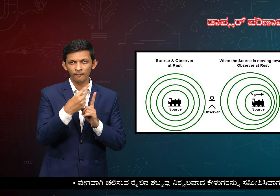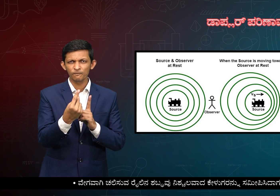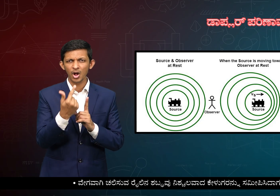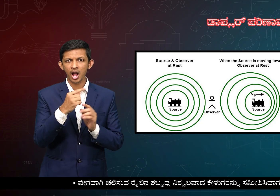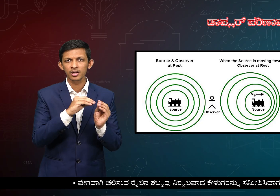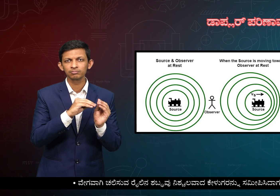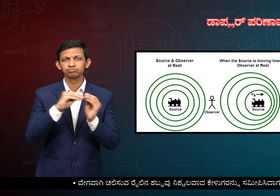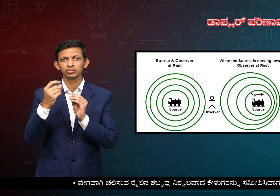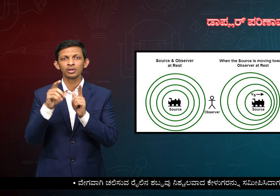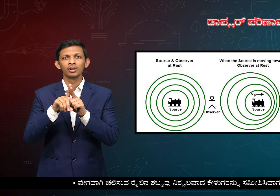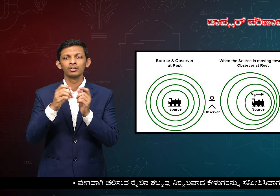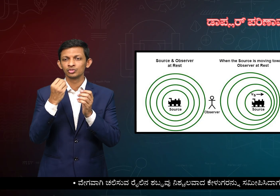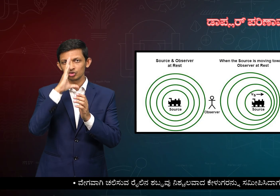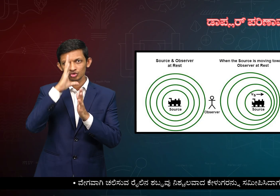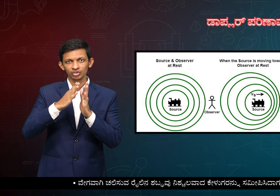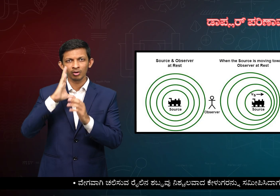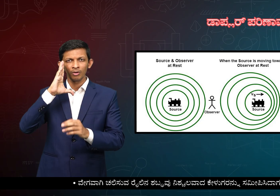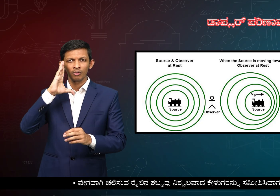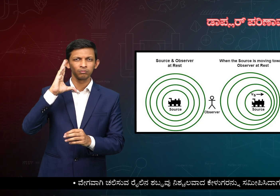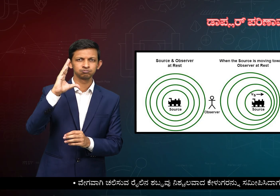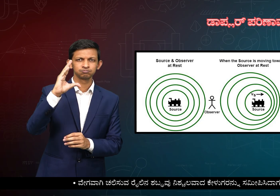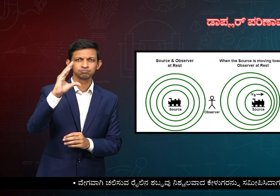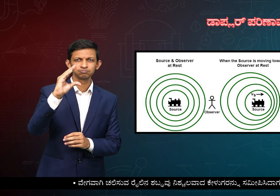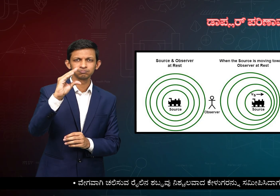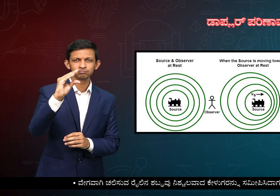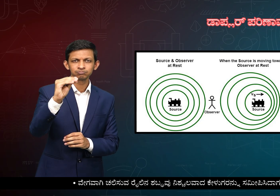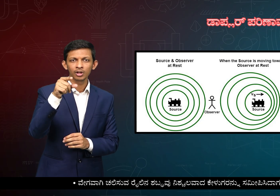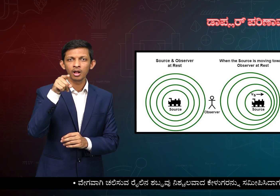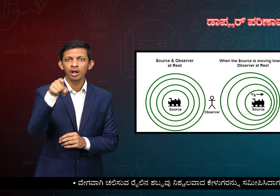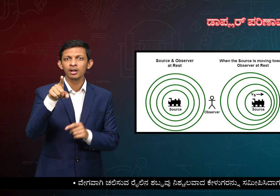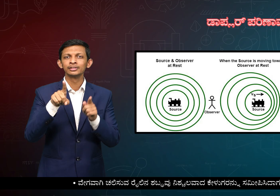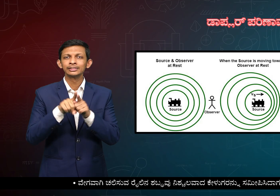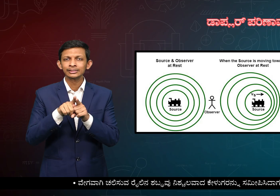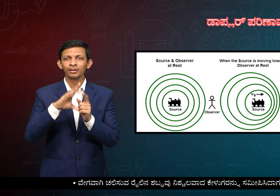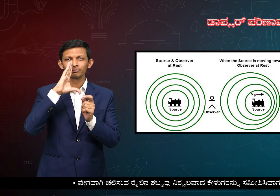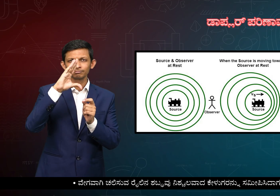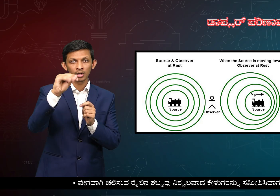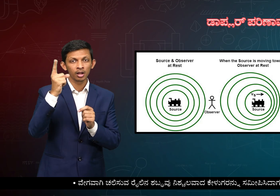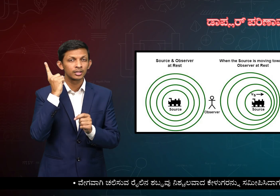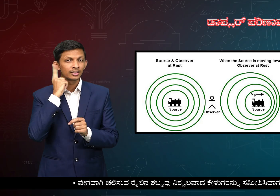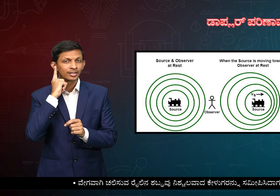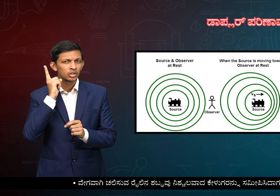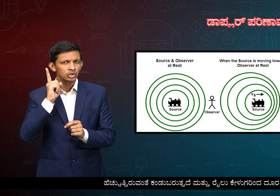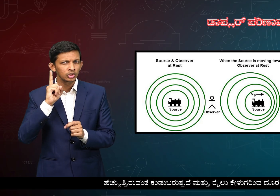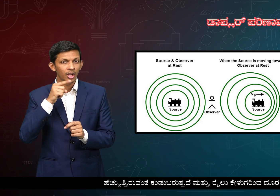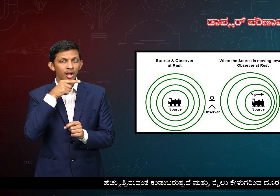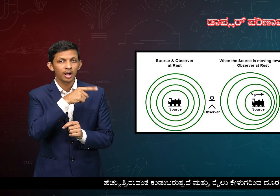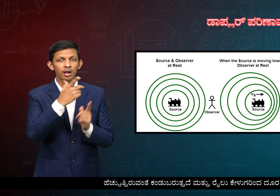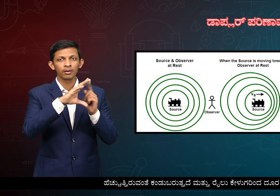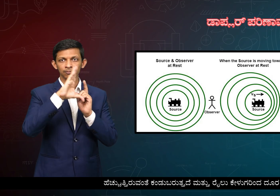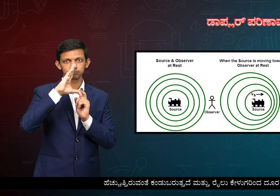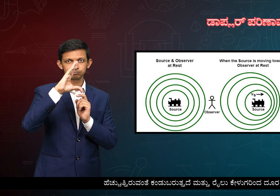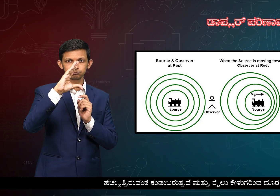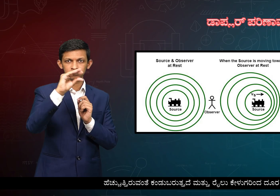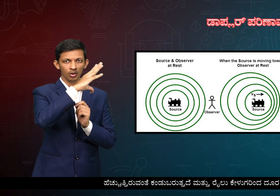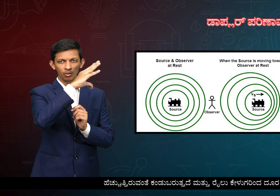ವೇಗವಾಗಿ ಚಲಿಸುವ ರೈಲಿನ ಶಬ್ದವು ನಿಶ್ಚಲವಾದ ಕೇಳುಗರನ್ನು ಸಮೀಪಿಸಿದಾಗ ಪಿಚ್ನಲ್ಲಿ